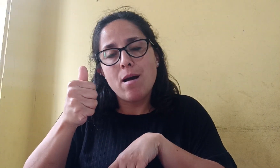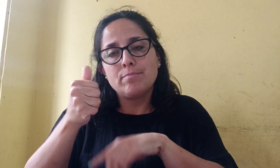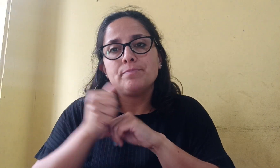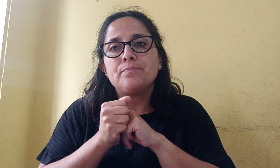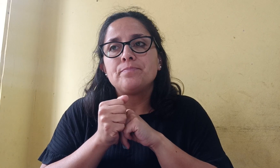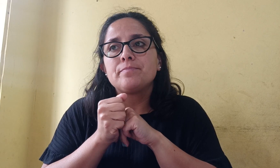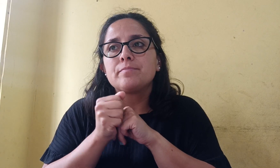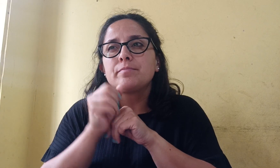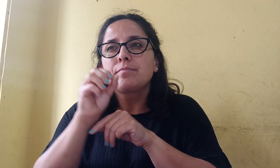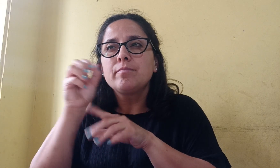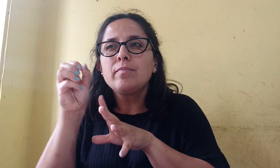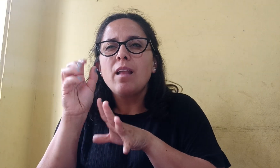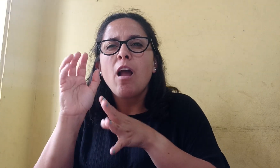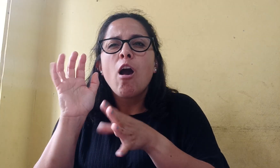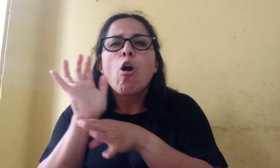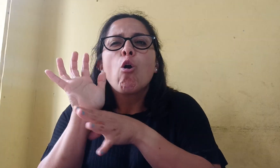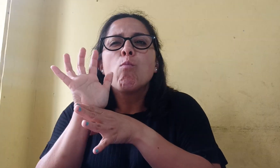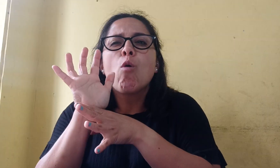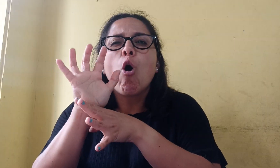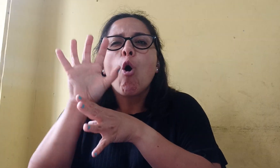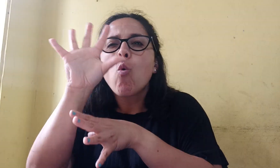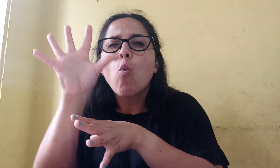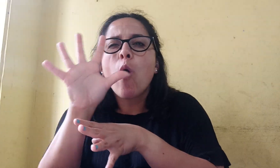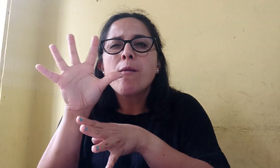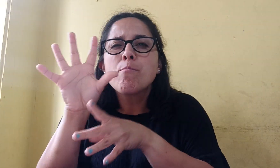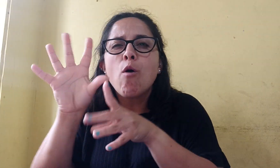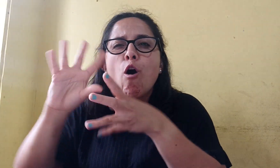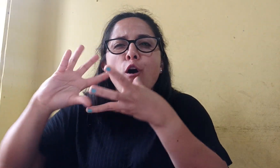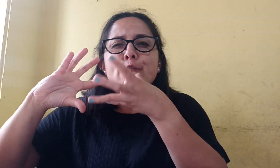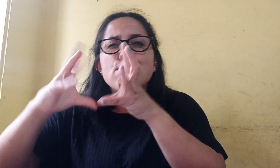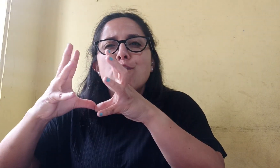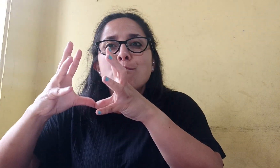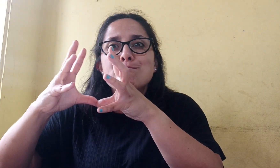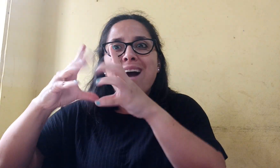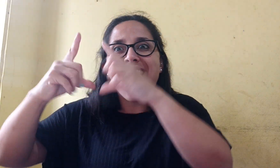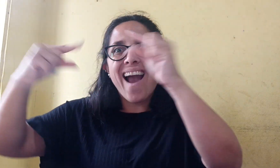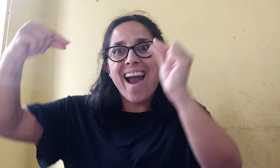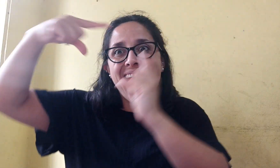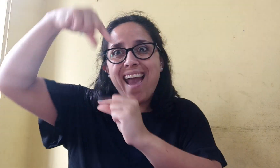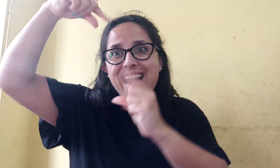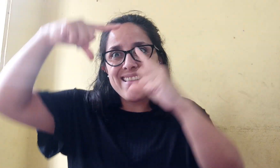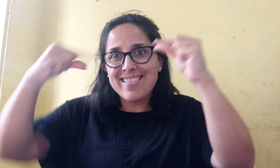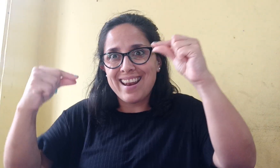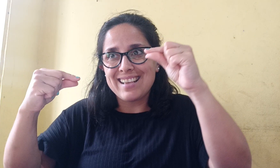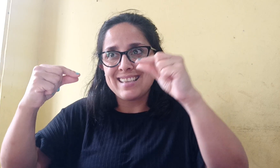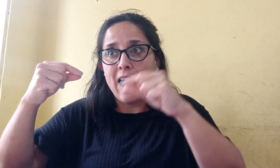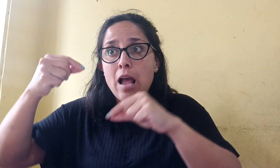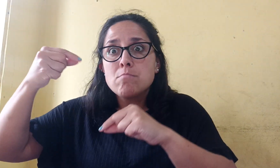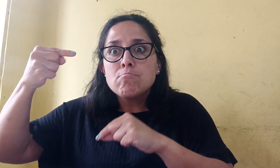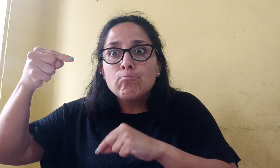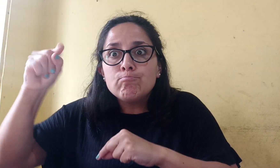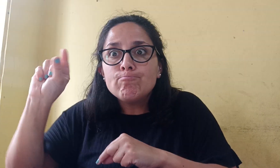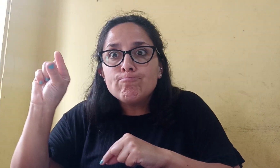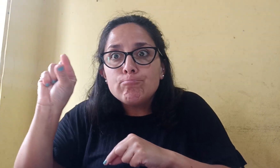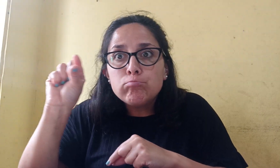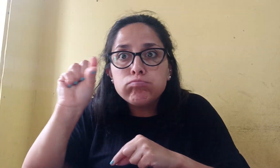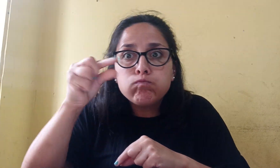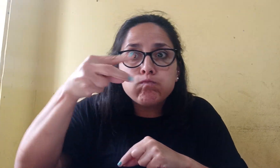con forma de estrella, ¿sí? Y a partir de esto vemos dos tipos de prolongaciones. Unas prolongaciones que